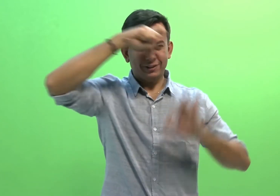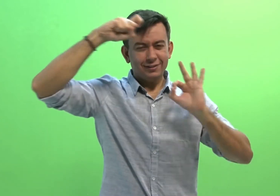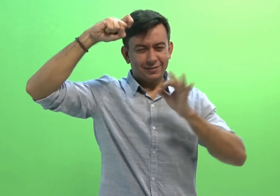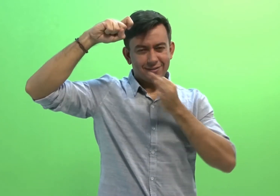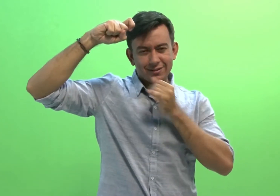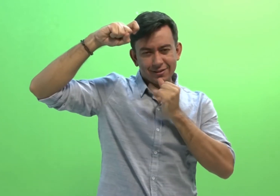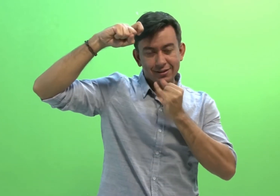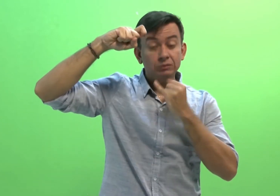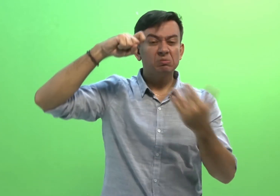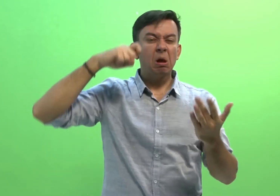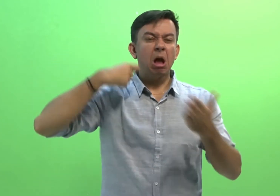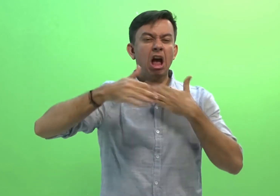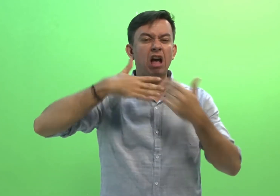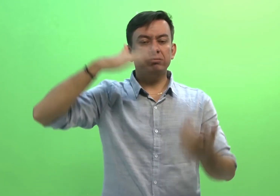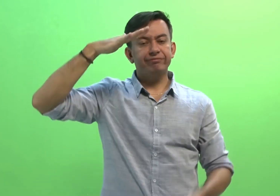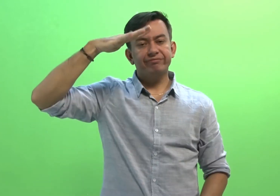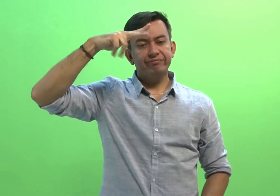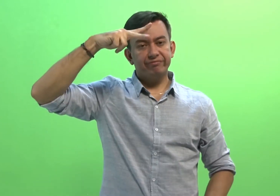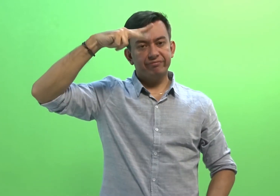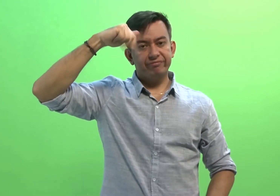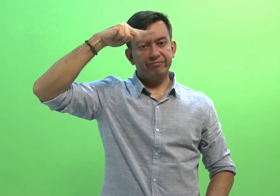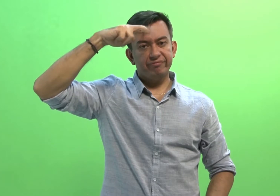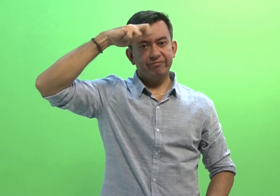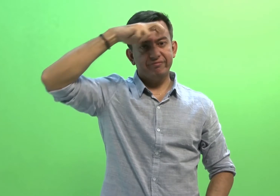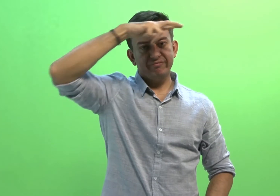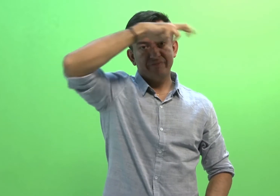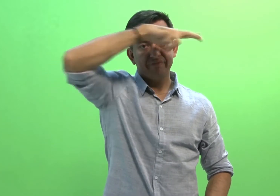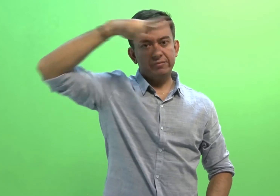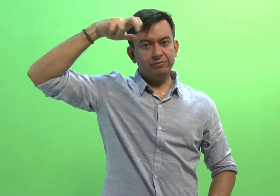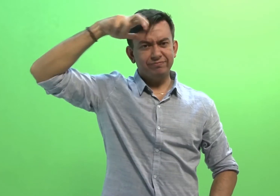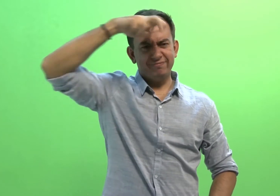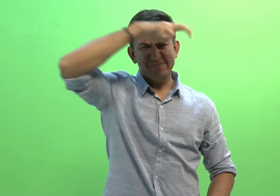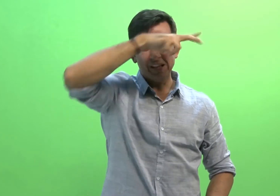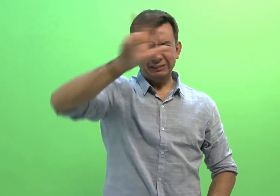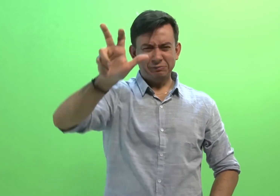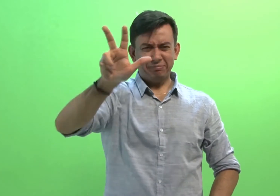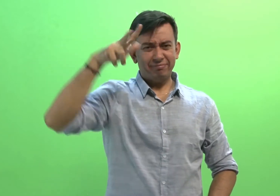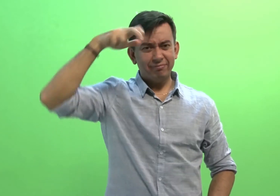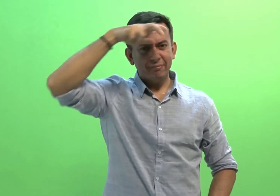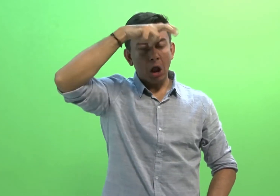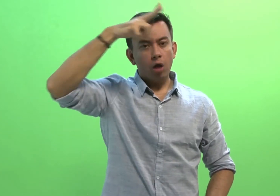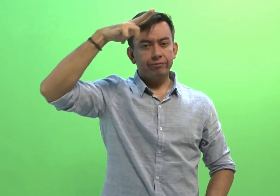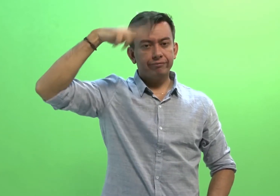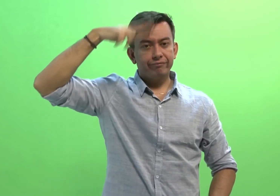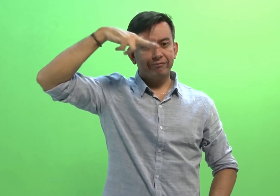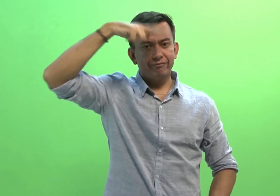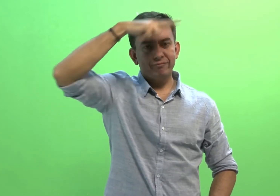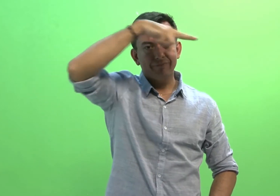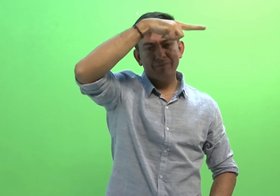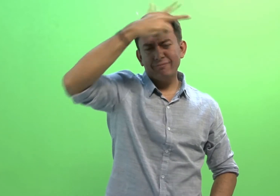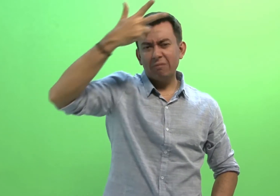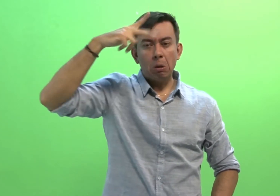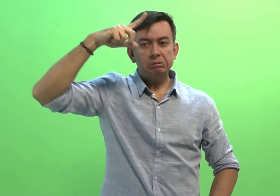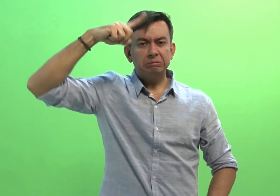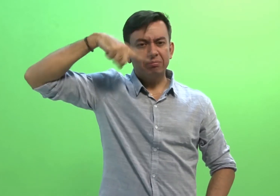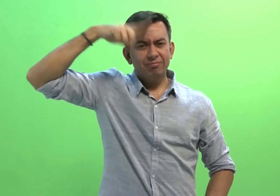para difícil? Eu não posso fazer de qualquer jeito, com 2 dedos, ou balançando,